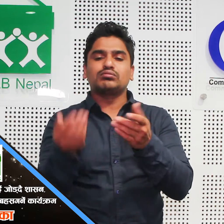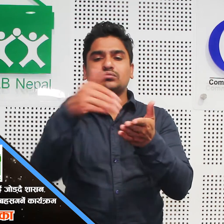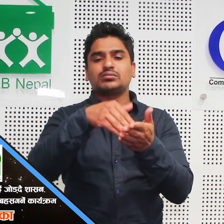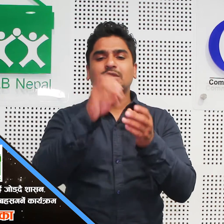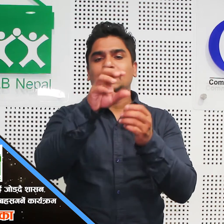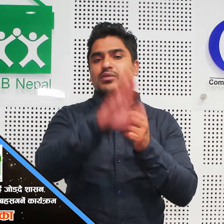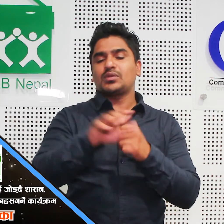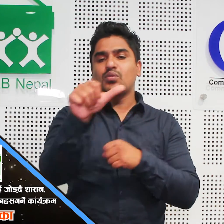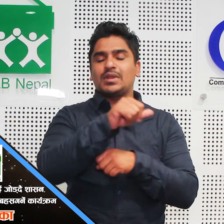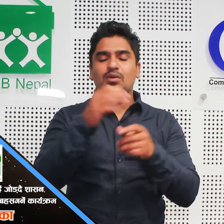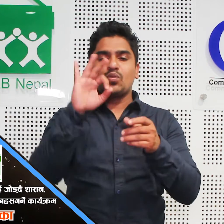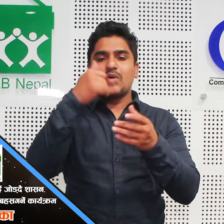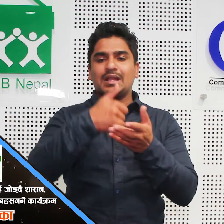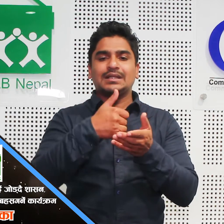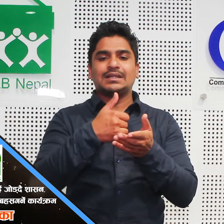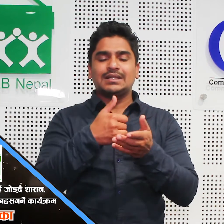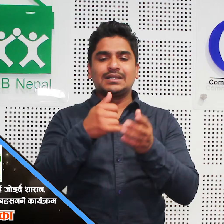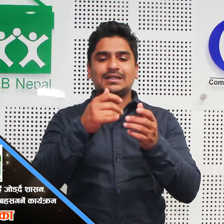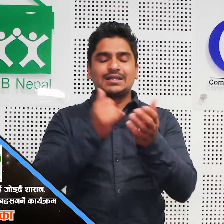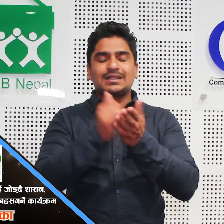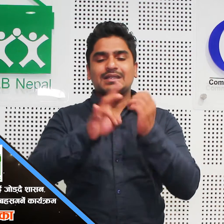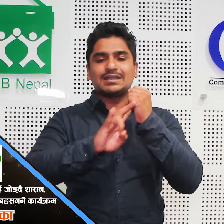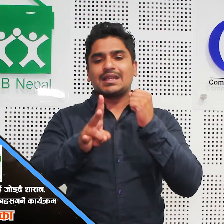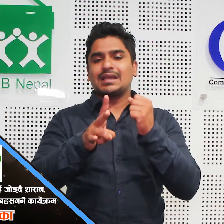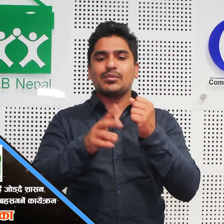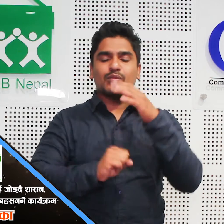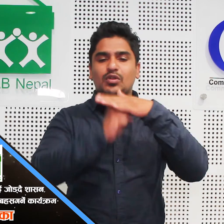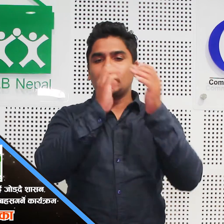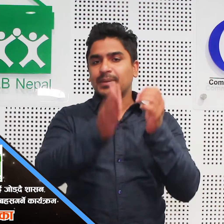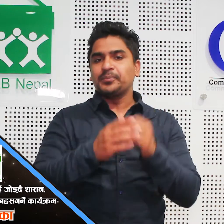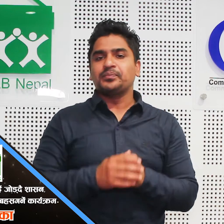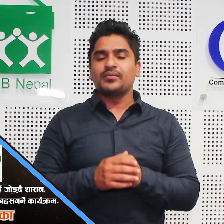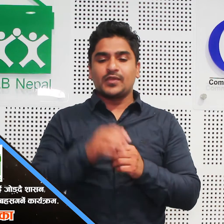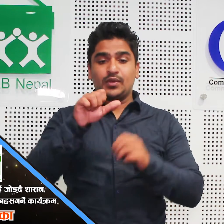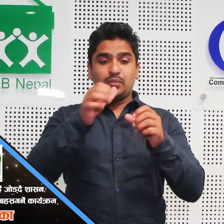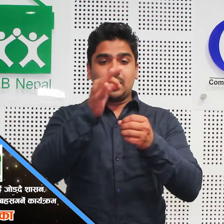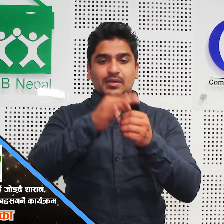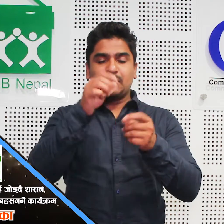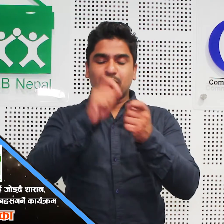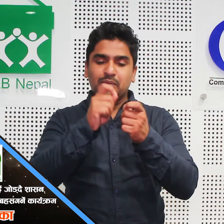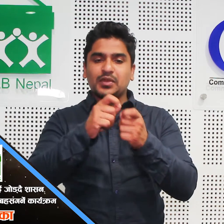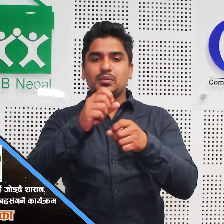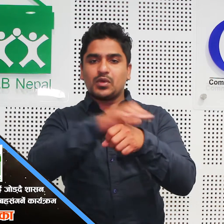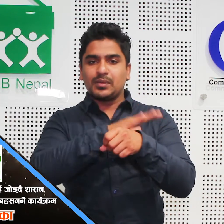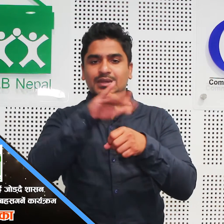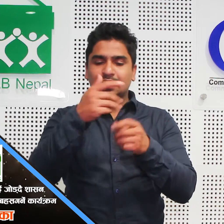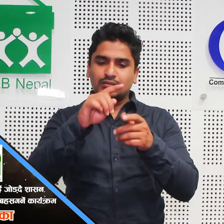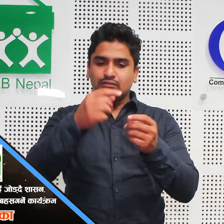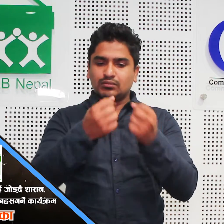बताउनुहुन्छ वालिङ नगरपालिका कृषि शाखा प्रमुख सुभाष चन्द्र अर्याल। जुन व्यवसायमा पर्न गएको प्रभाव थियो त्यसबाट सुदृढीकरण गर्नको लागि